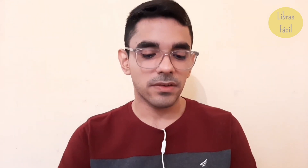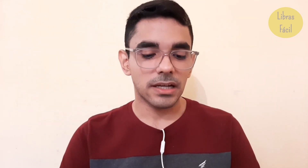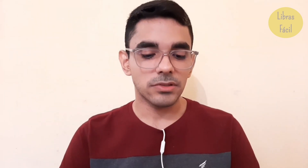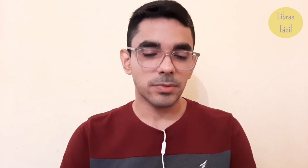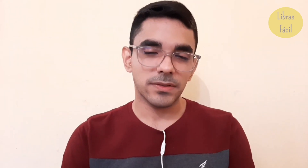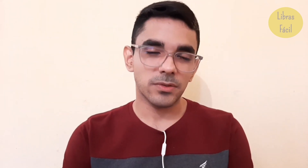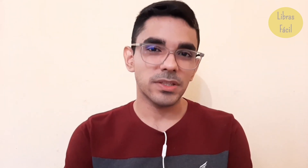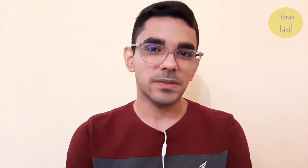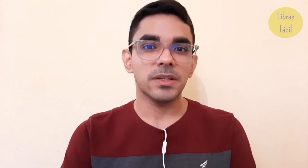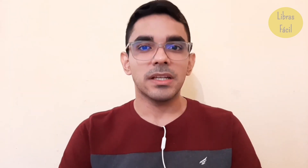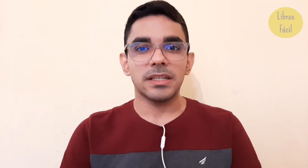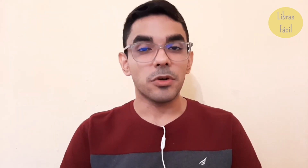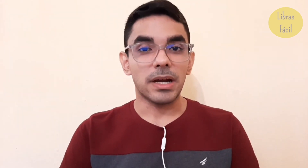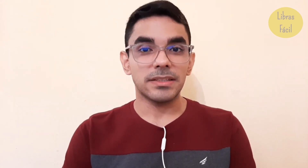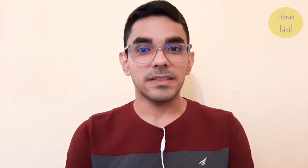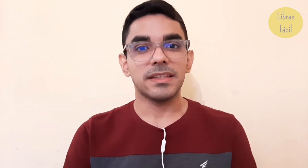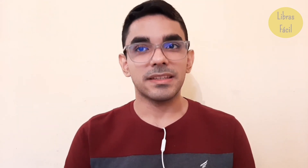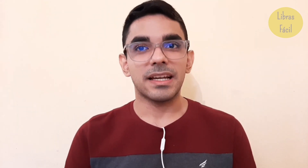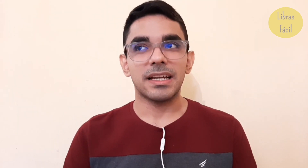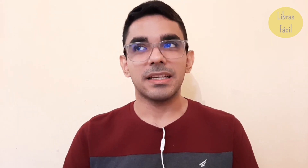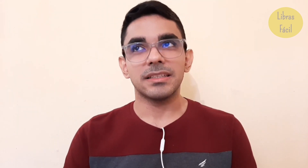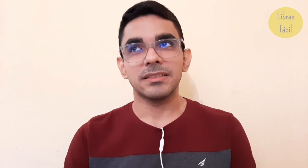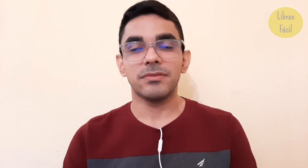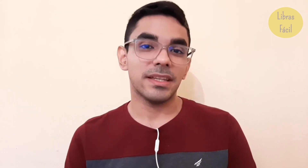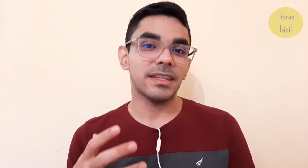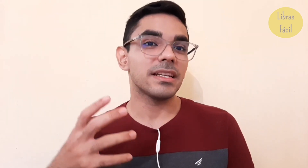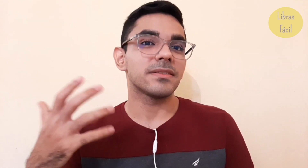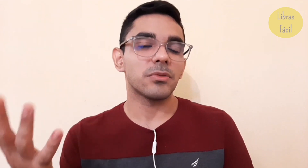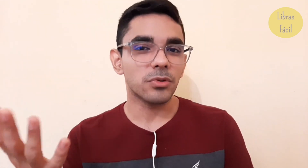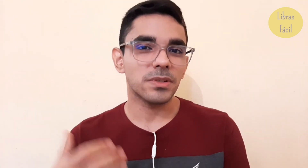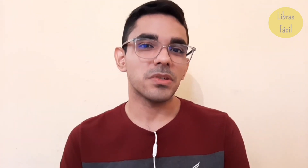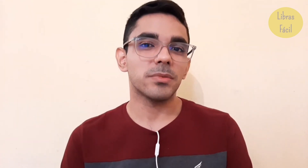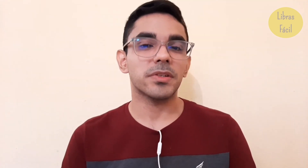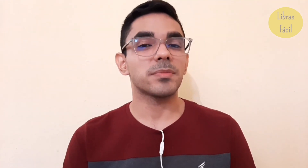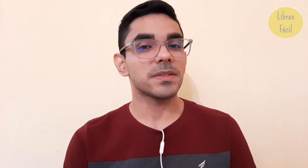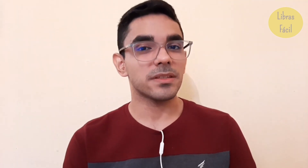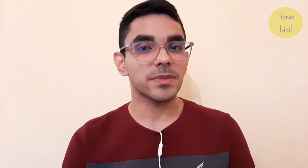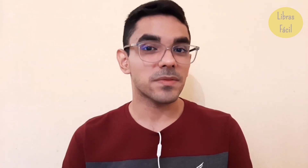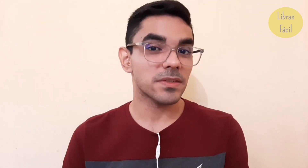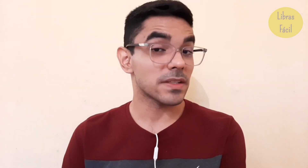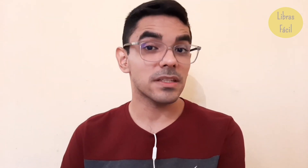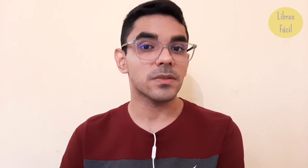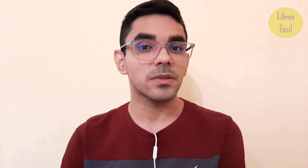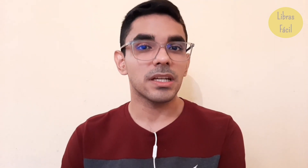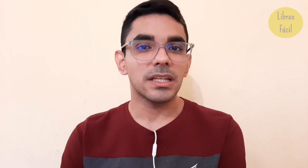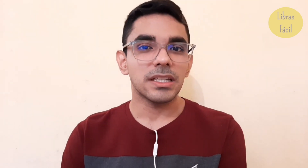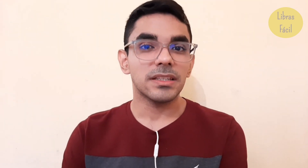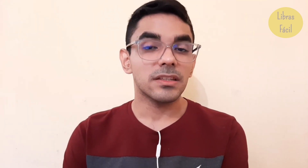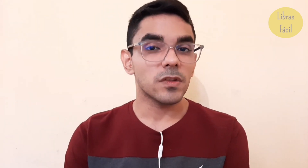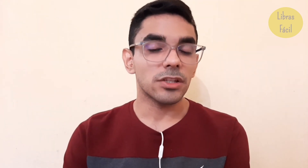de expressões idiomáticas e tentar vertê-las em um outro idioma, nós precisamos, às vezes, fazer isso. Entender o